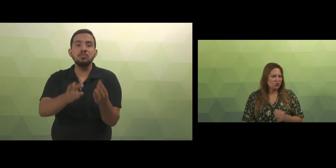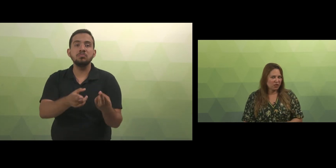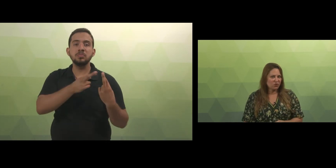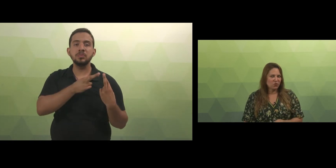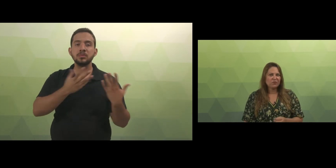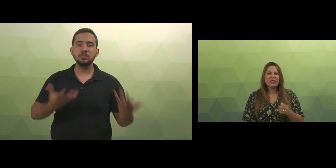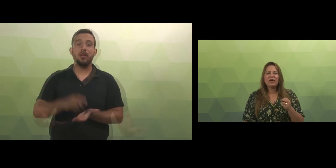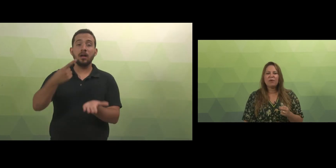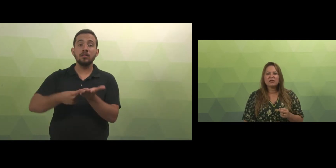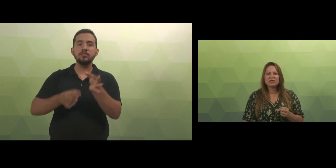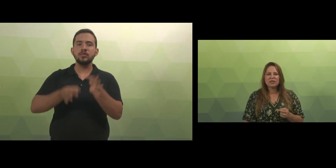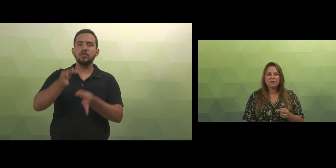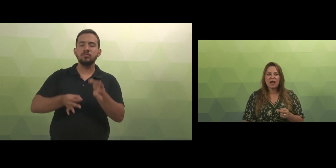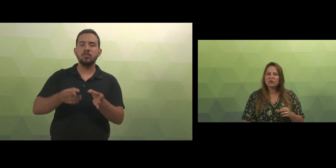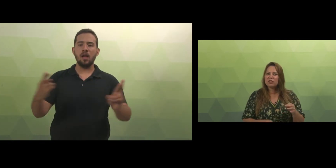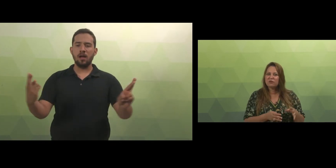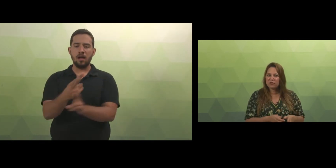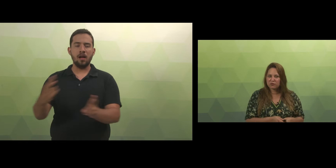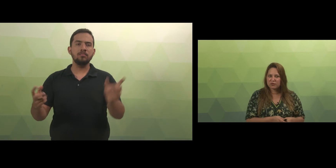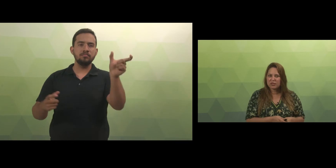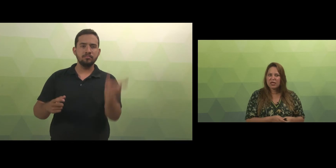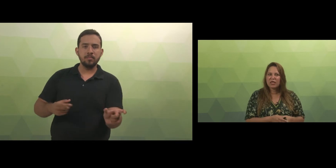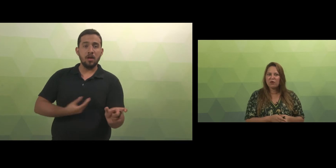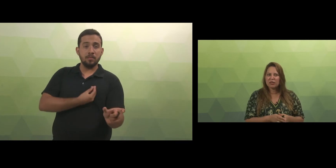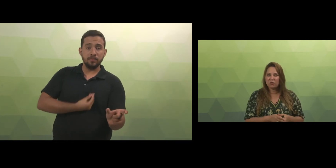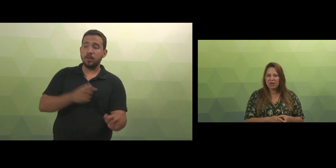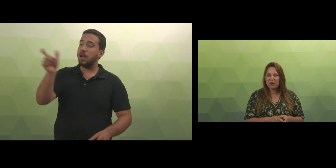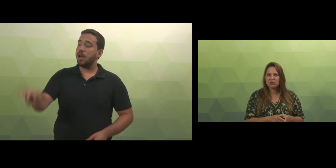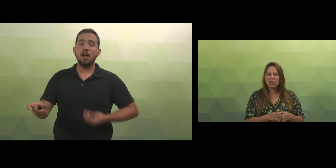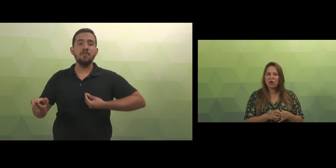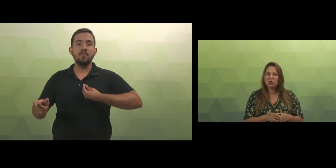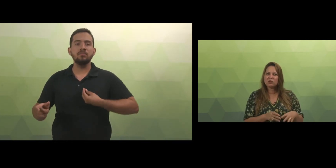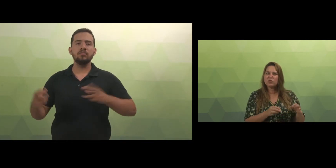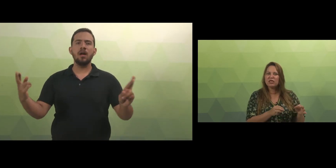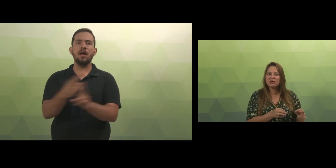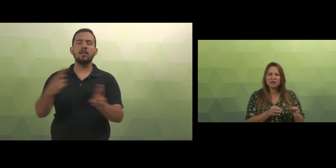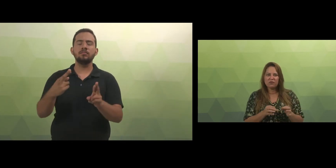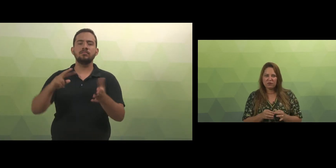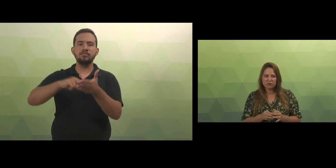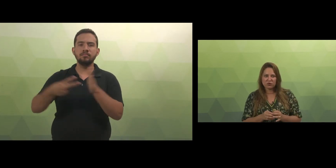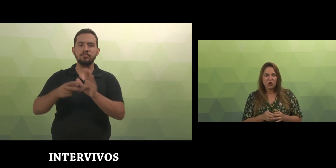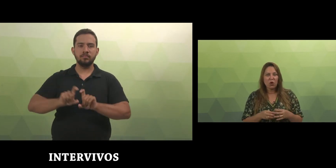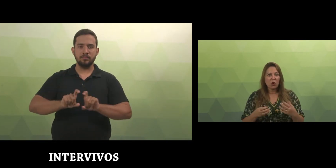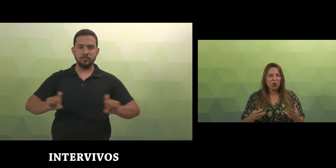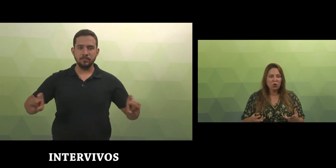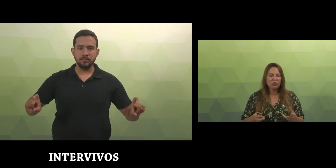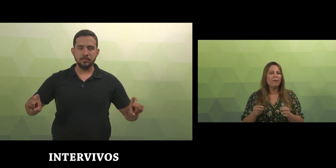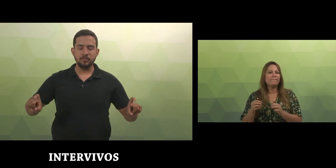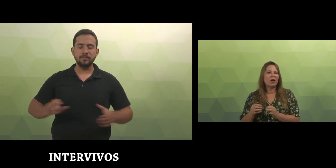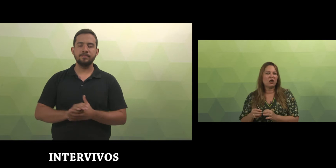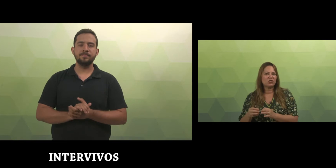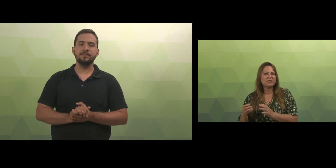negócio jurídico, ele pode ser celebrado entre vivos, que é o que denominamos de negócio intervivos,